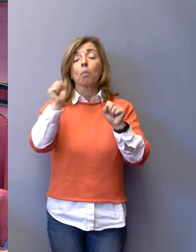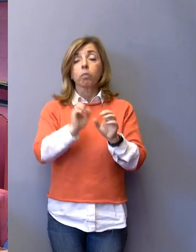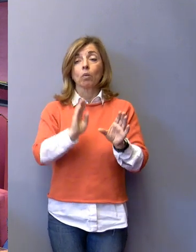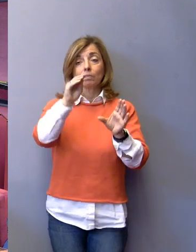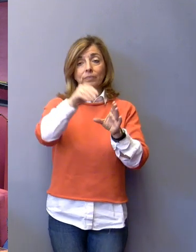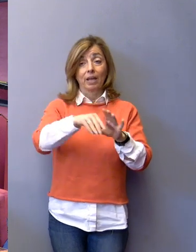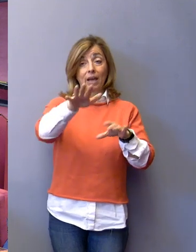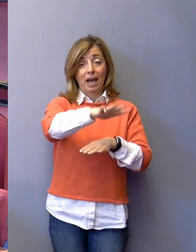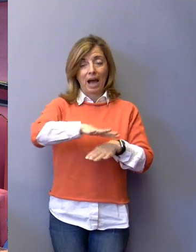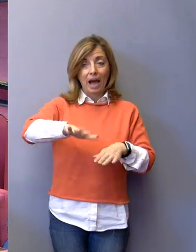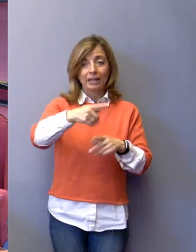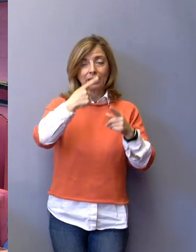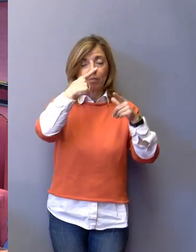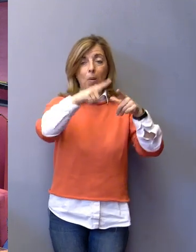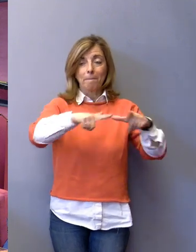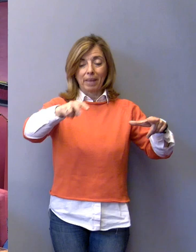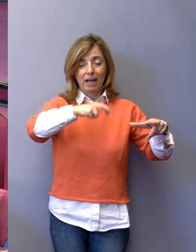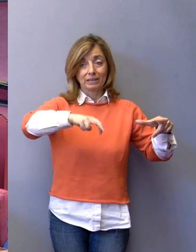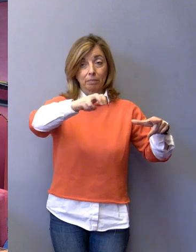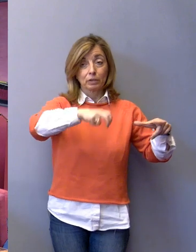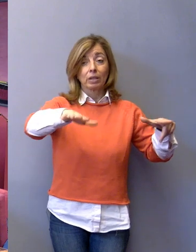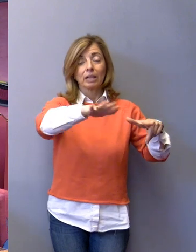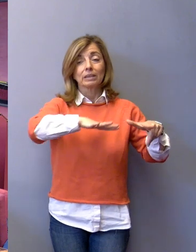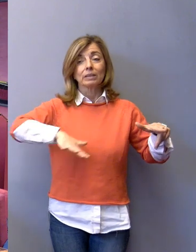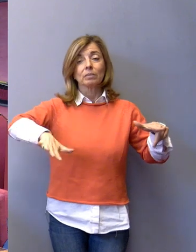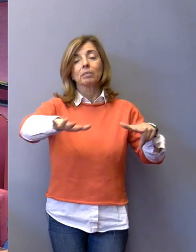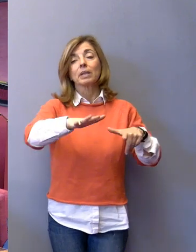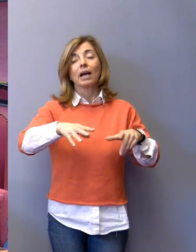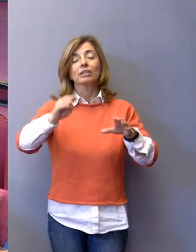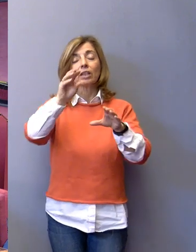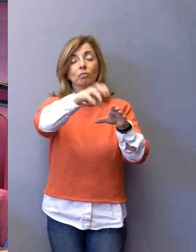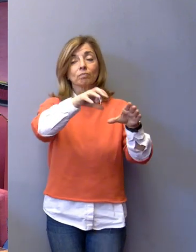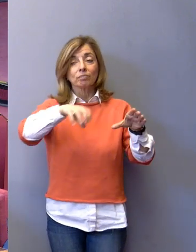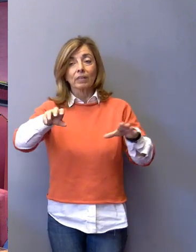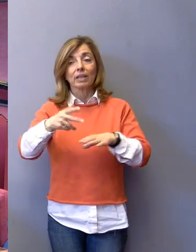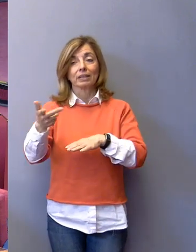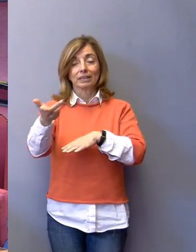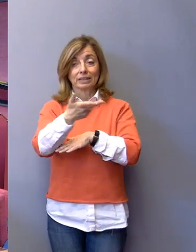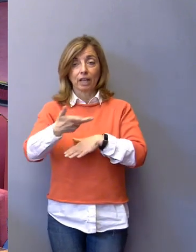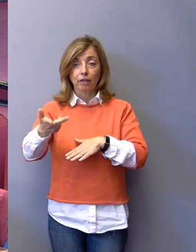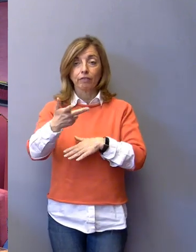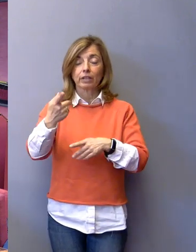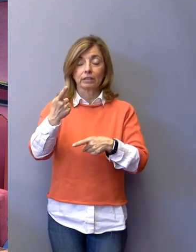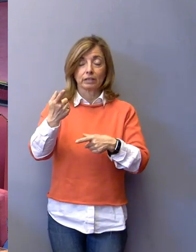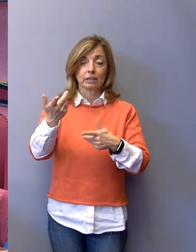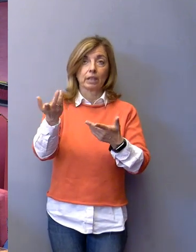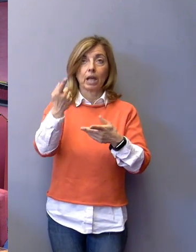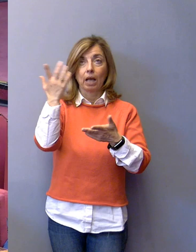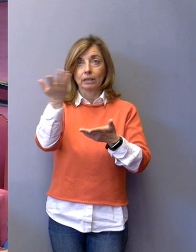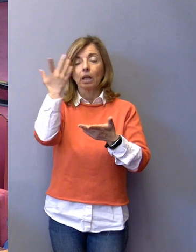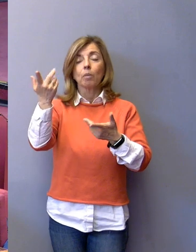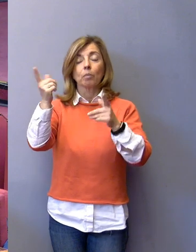aree zone destinate a Piazza pedonali spazio di uso e a servizio per insediamenti di servizi esistenti di carattere civico sanitari e scolastico